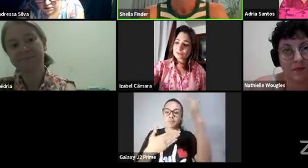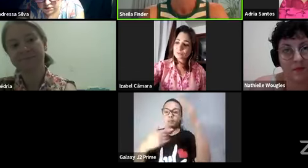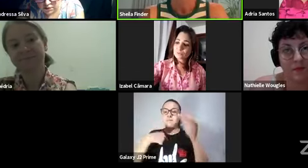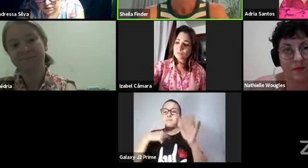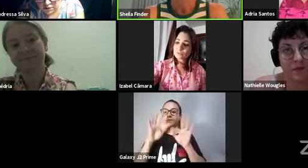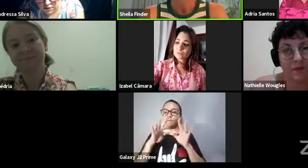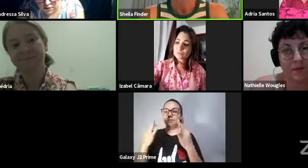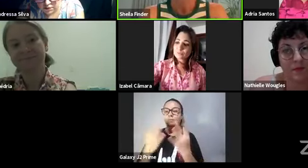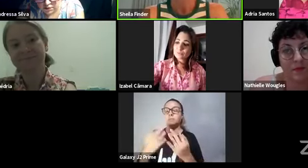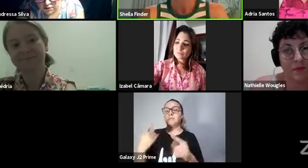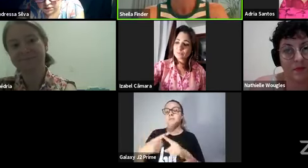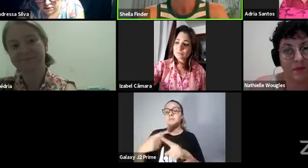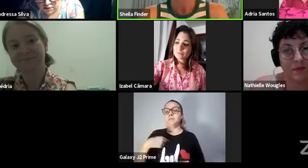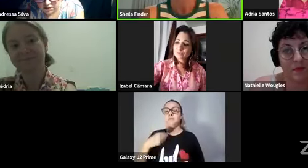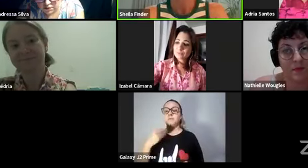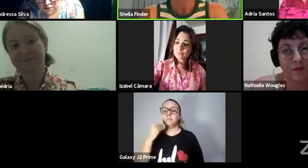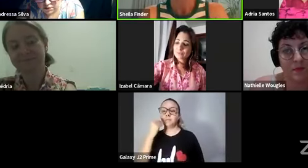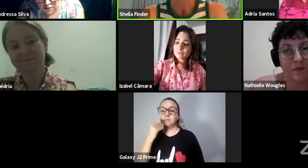oportunidade